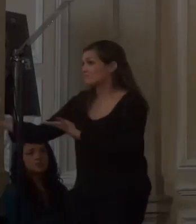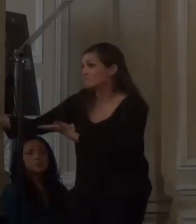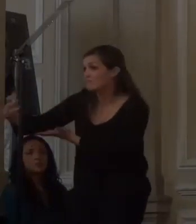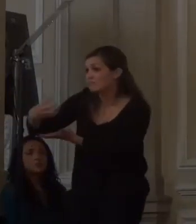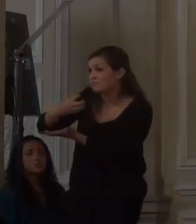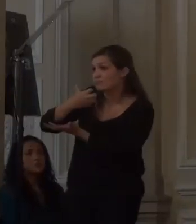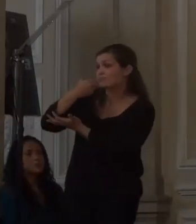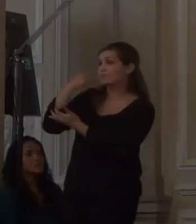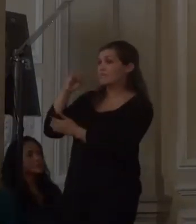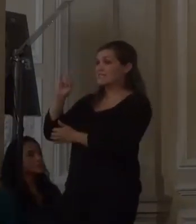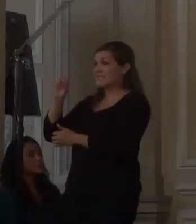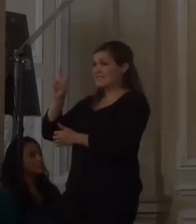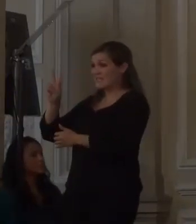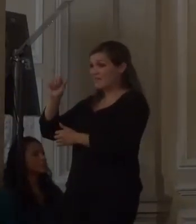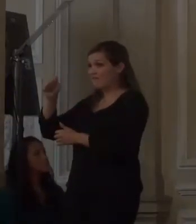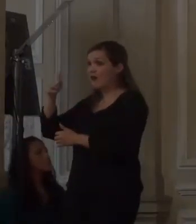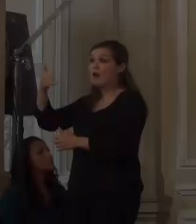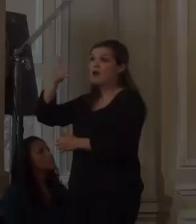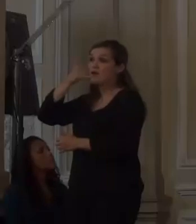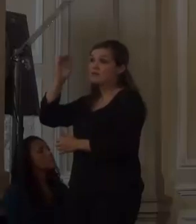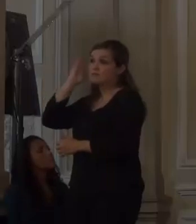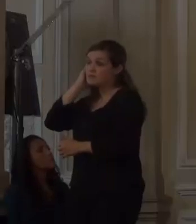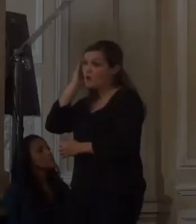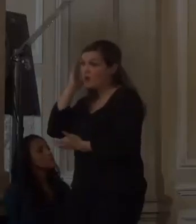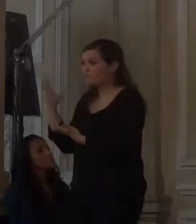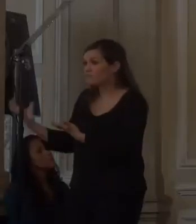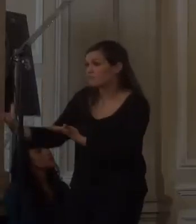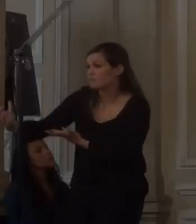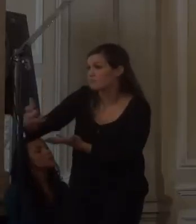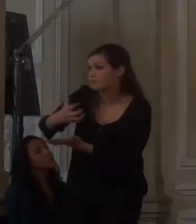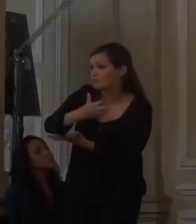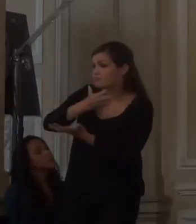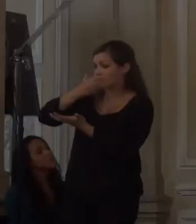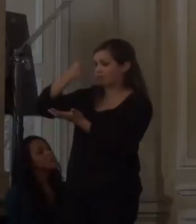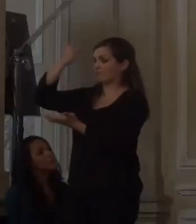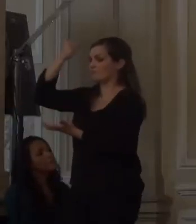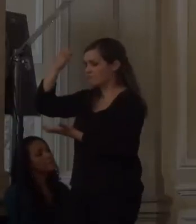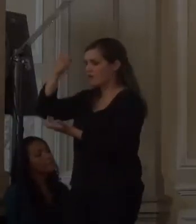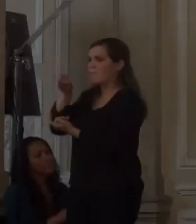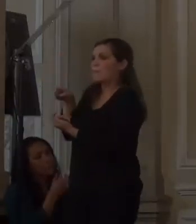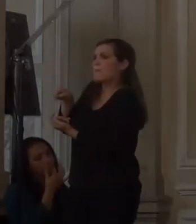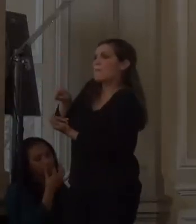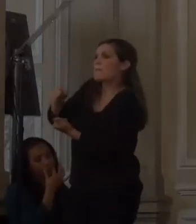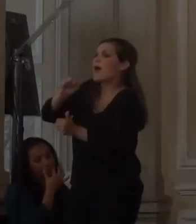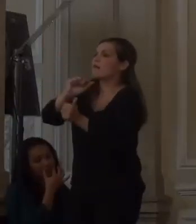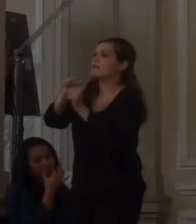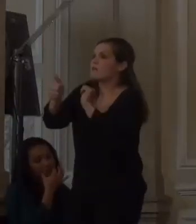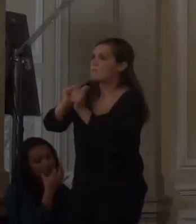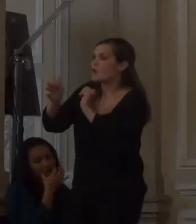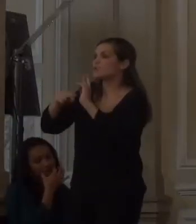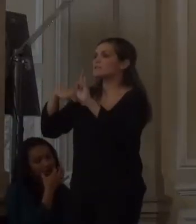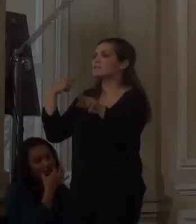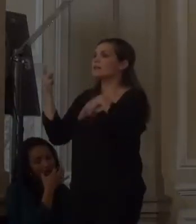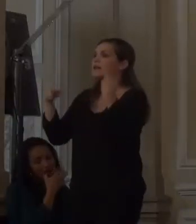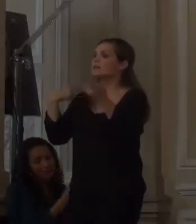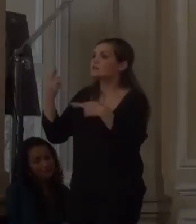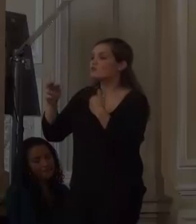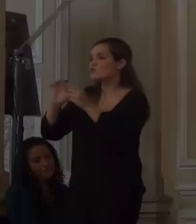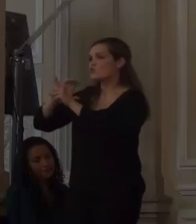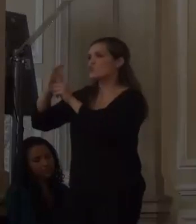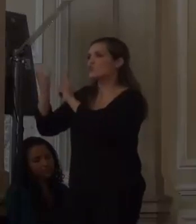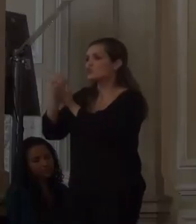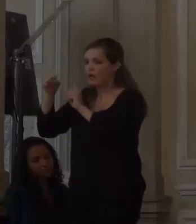se recogen de la telefonía móvil se destine a programas de deporte, recreación y cultura de